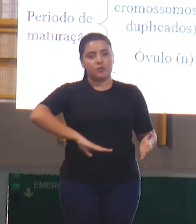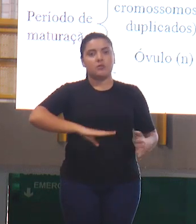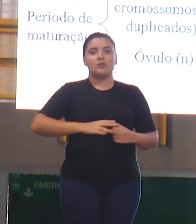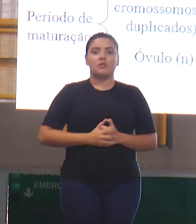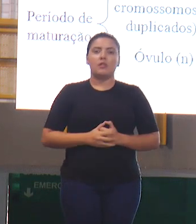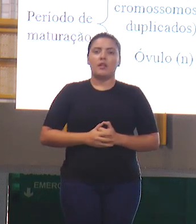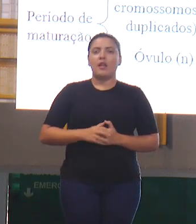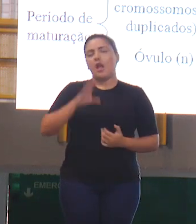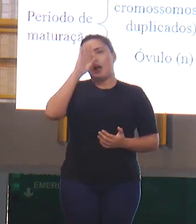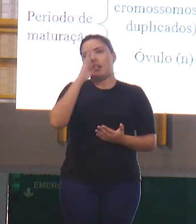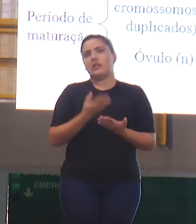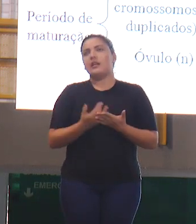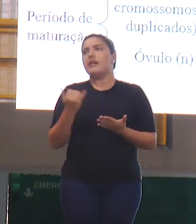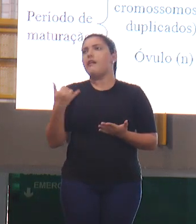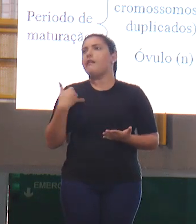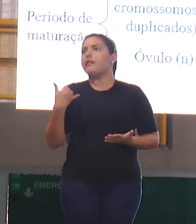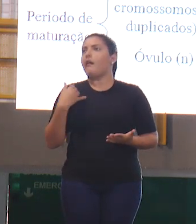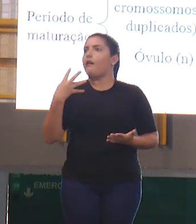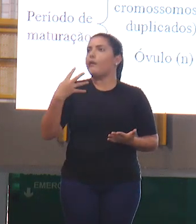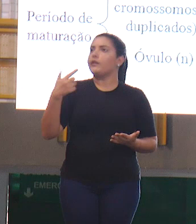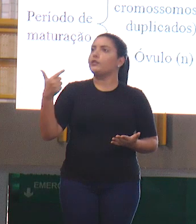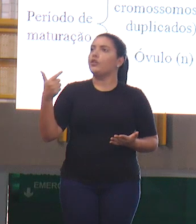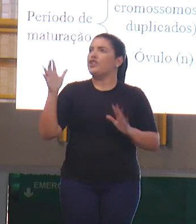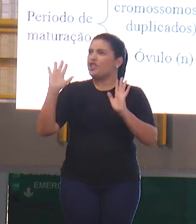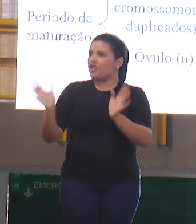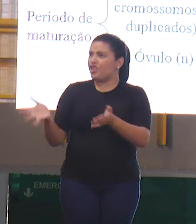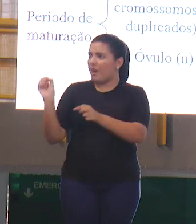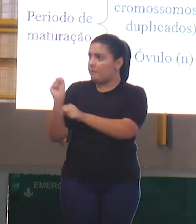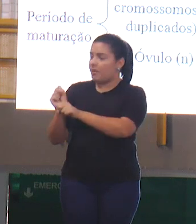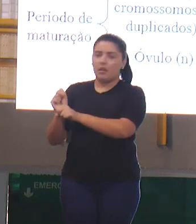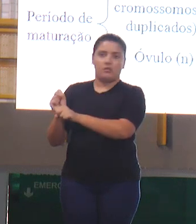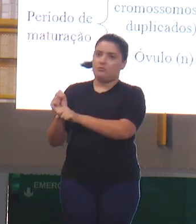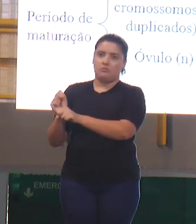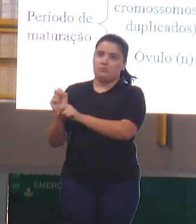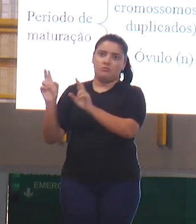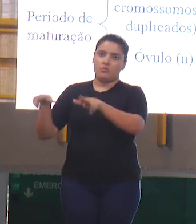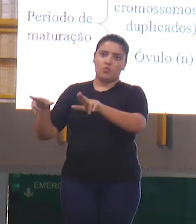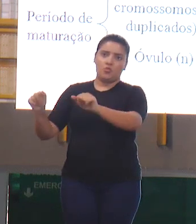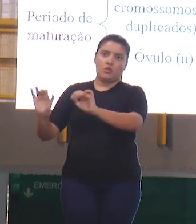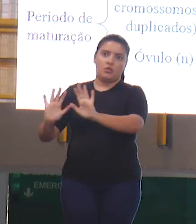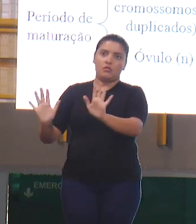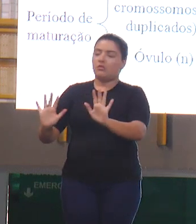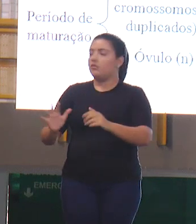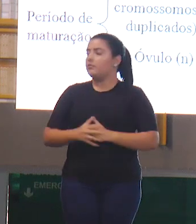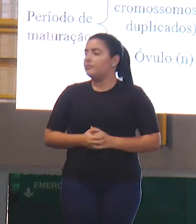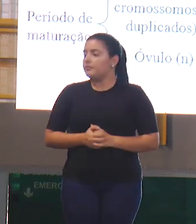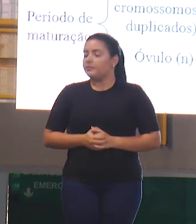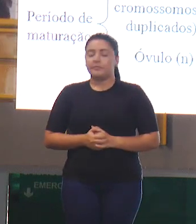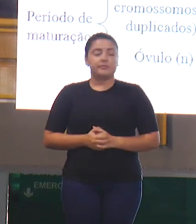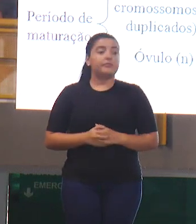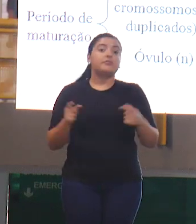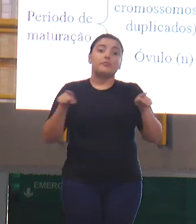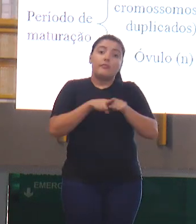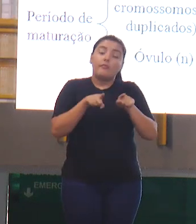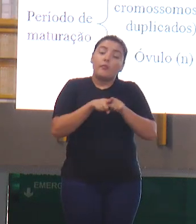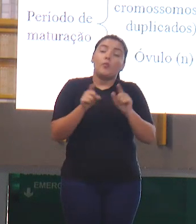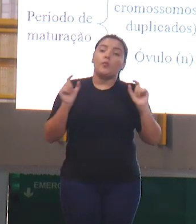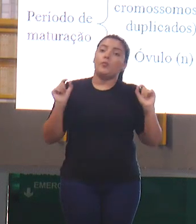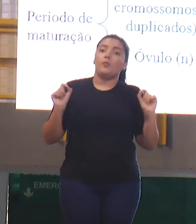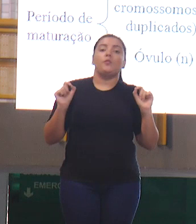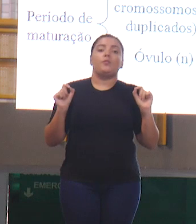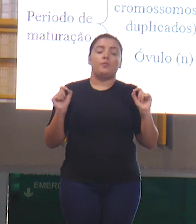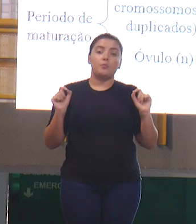ela acredita que com 43 anos vai estar na menopausa. Negativo, nem sempre vai ser isso, tá bom? E também nem